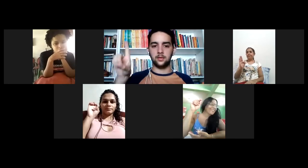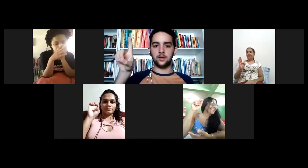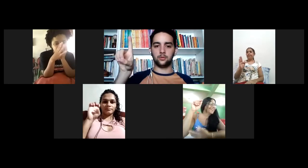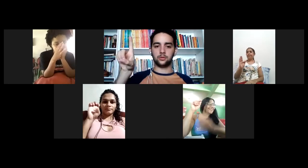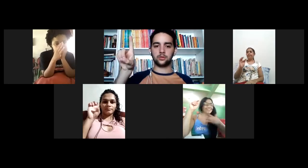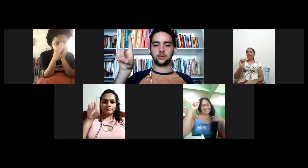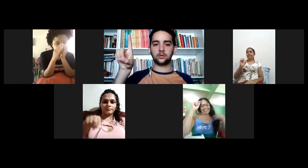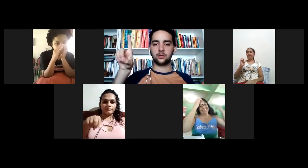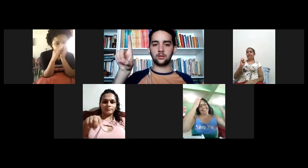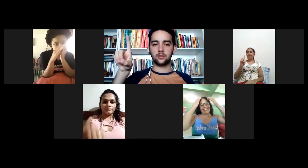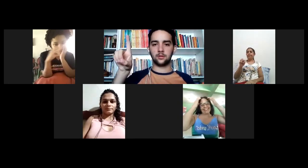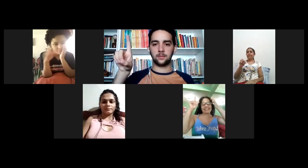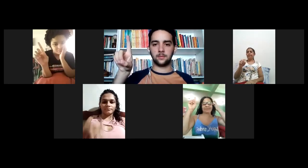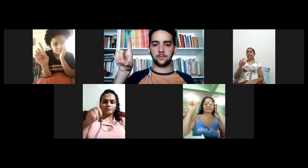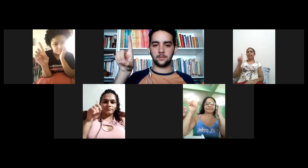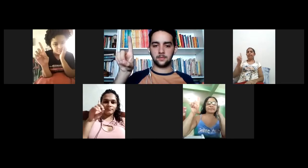Deus,